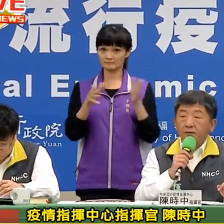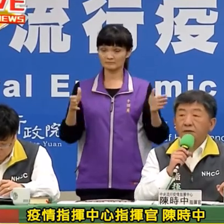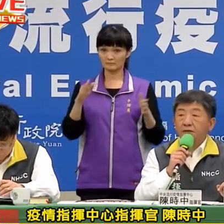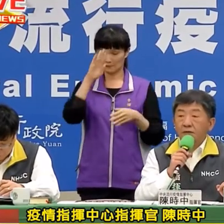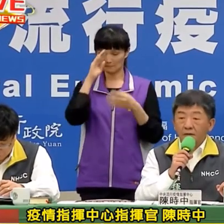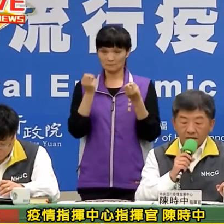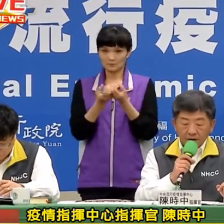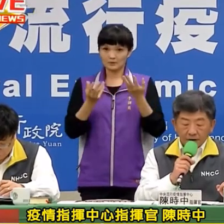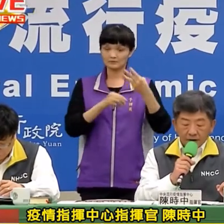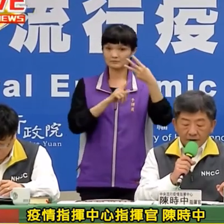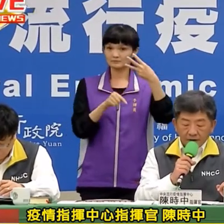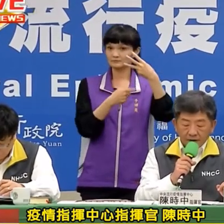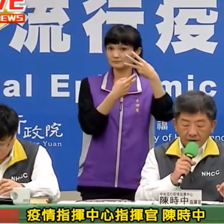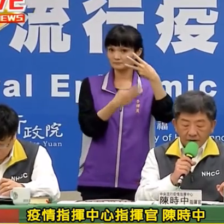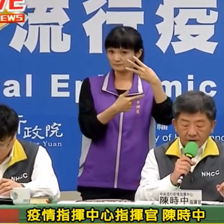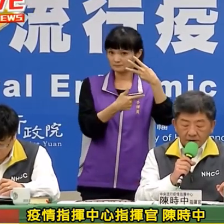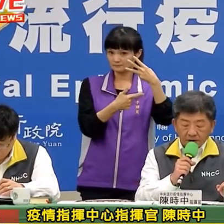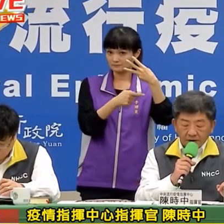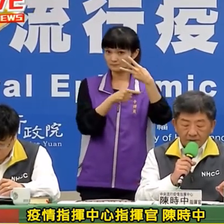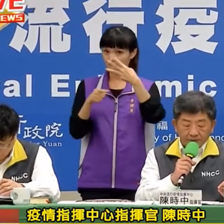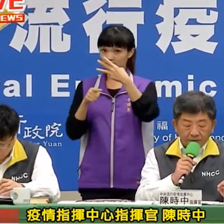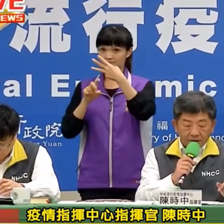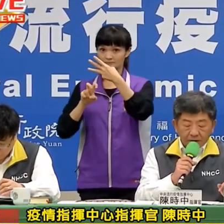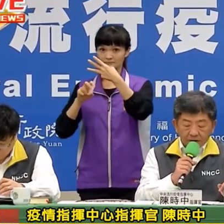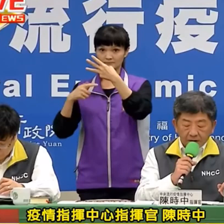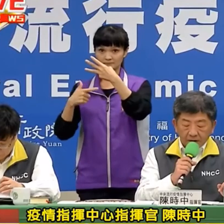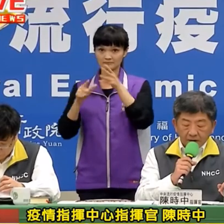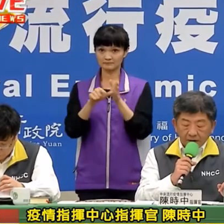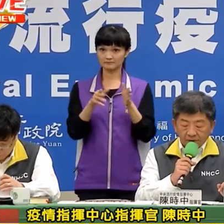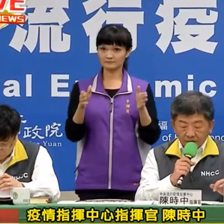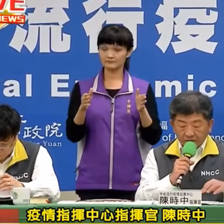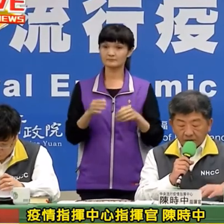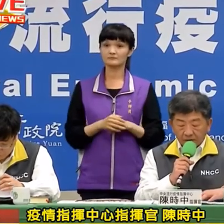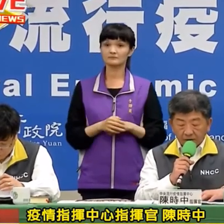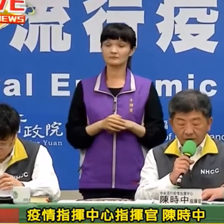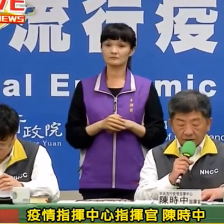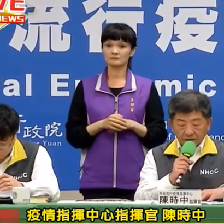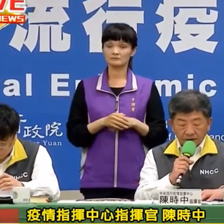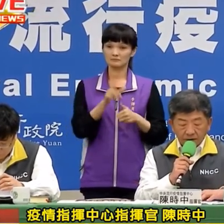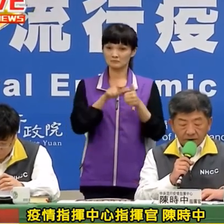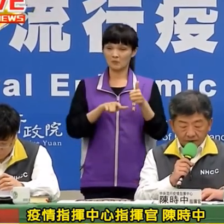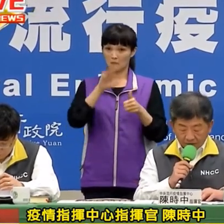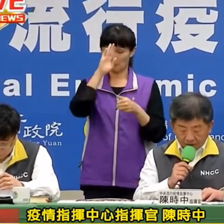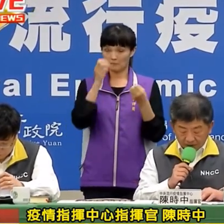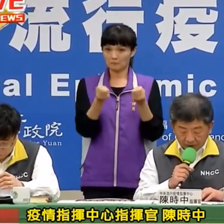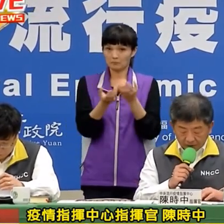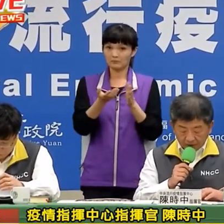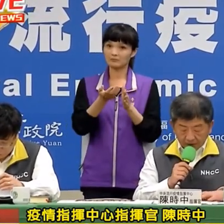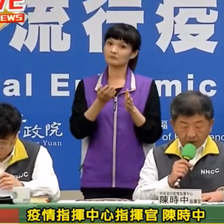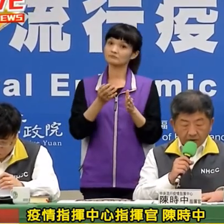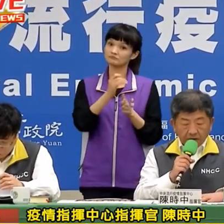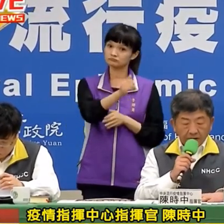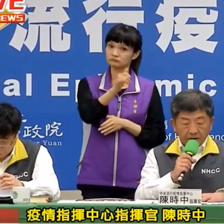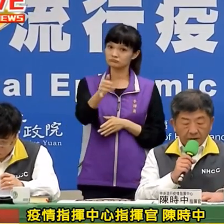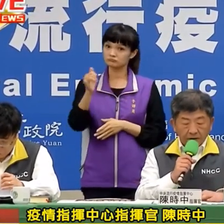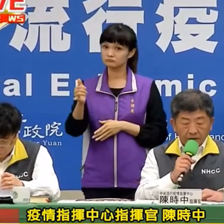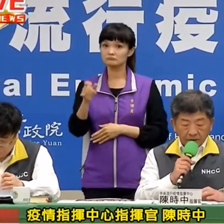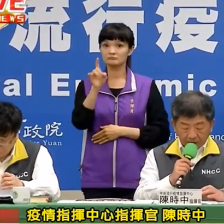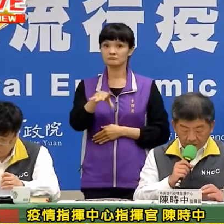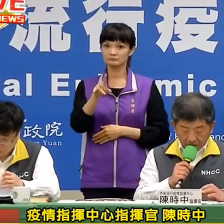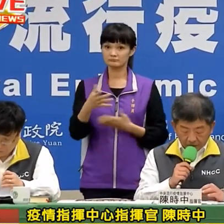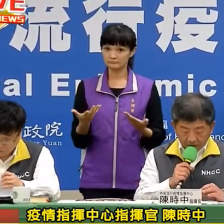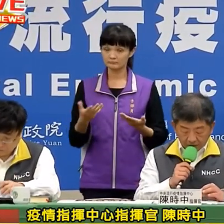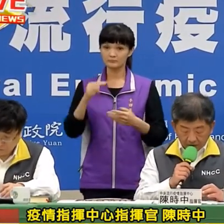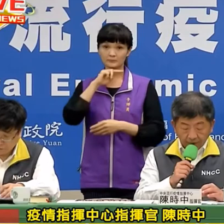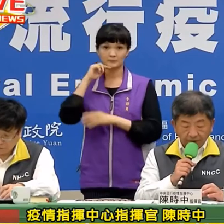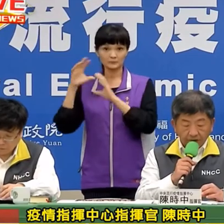介于3月6日到26日那个案发病前后活动的地点包括是